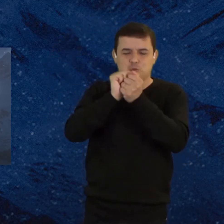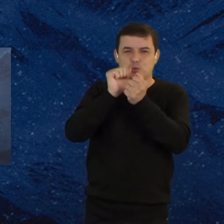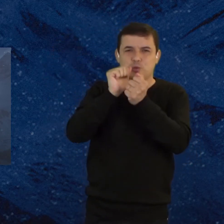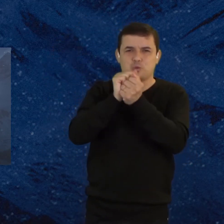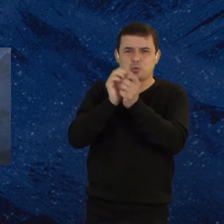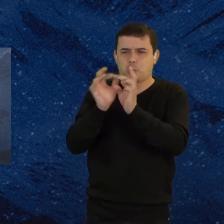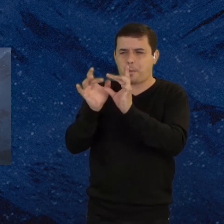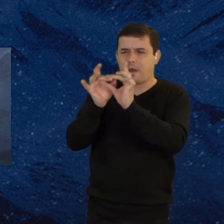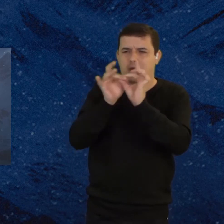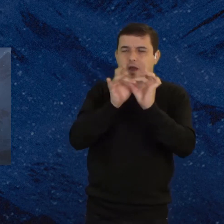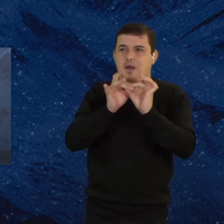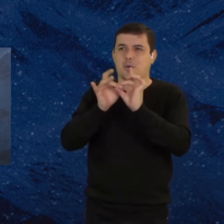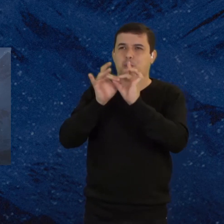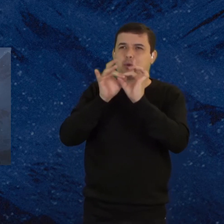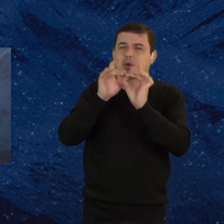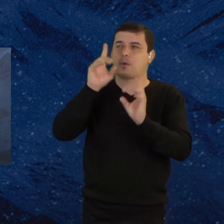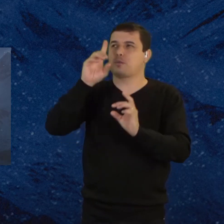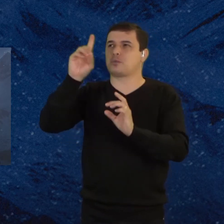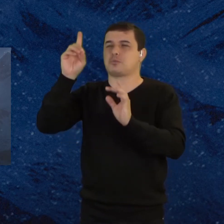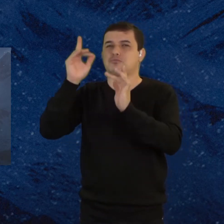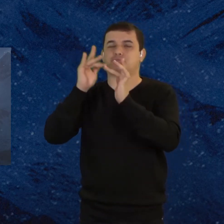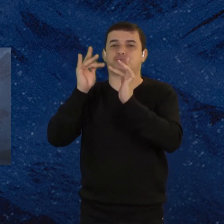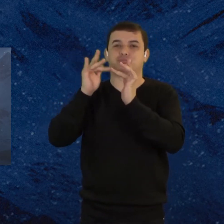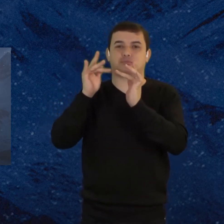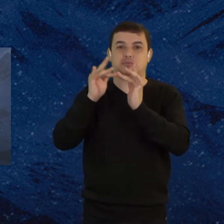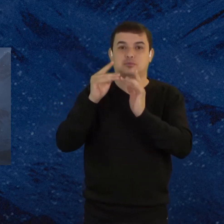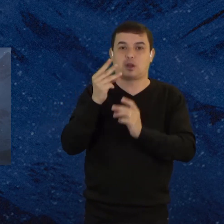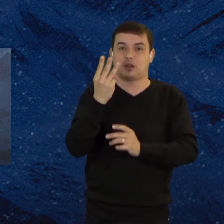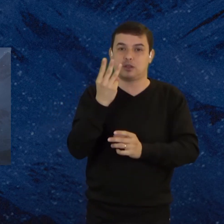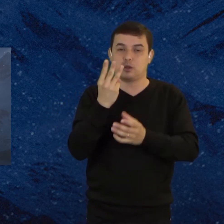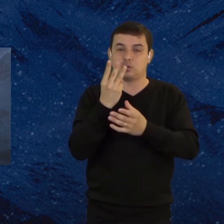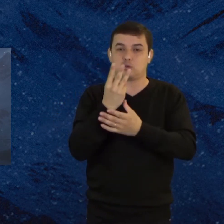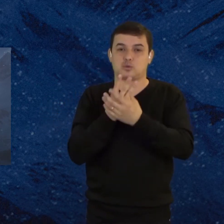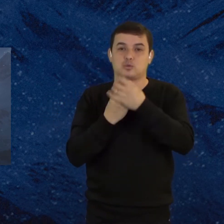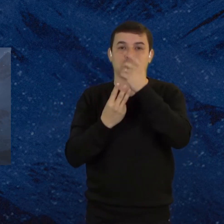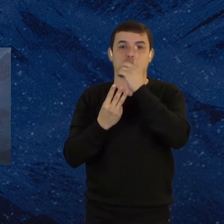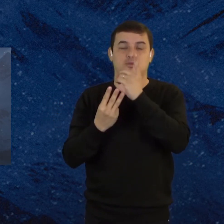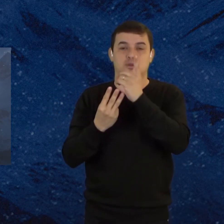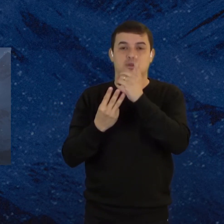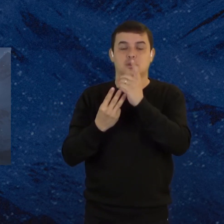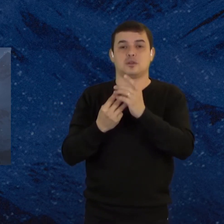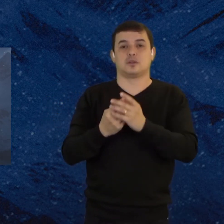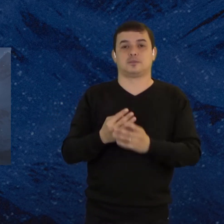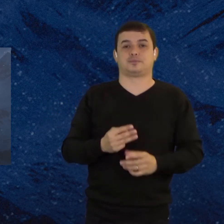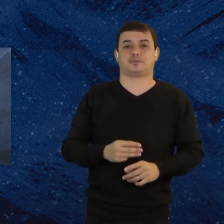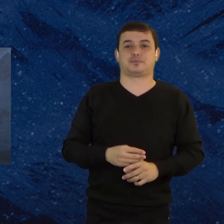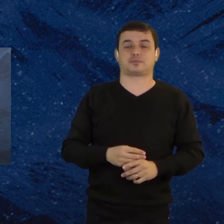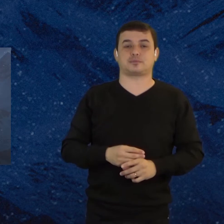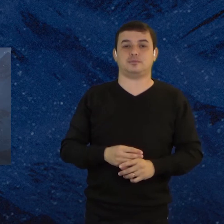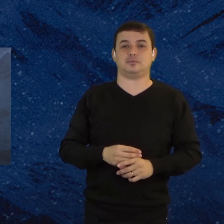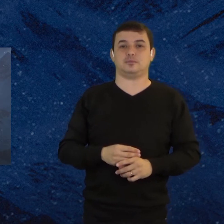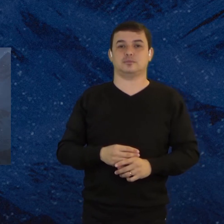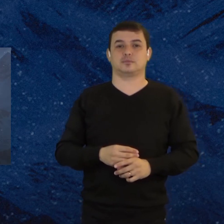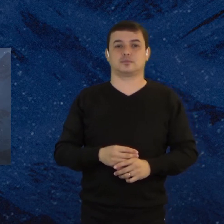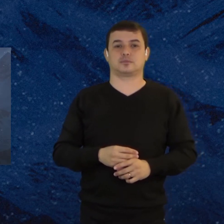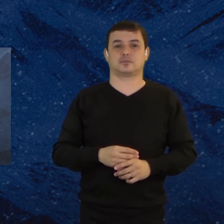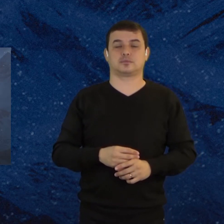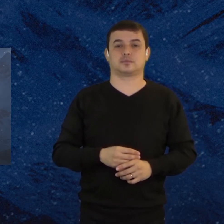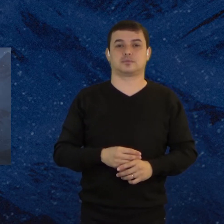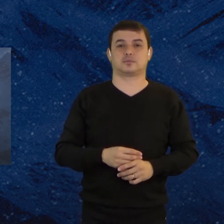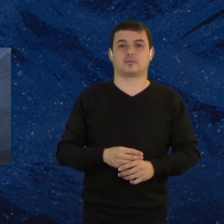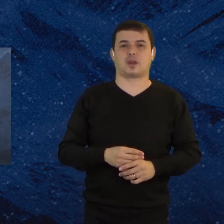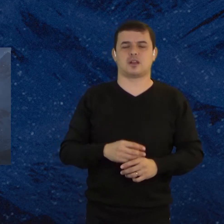união maravilhosa, uma união orgânica, uma união onde havia um ambiente